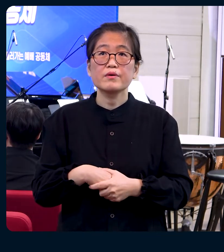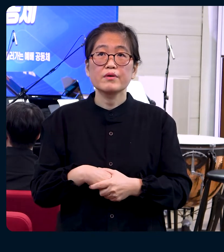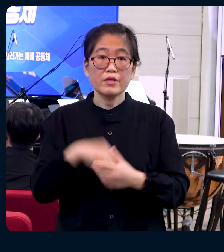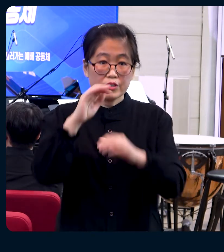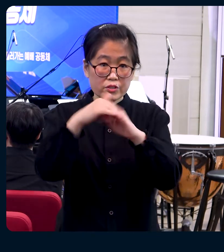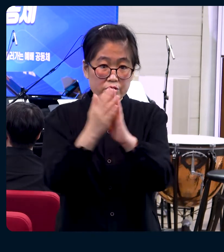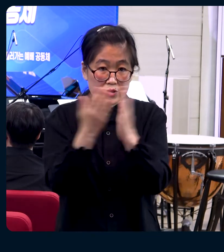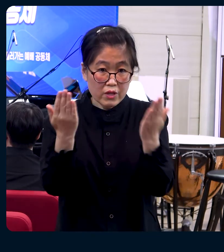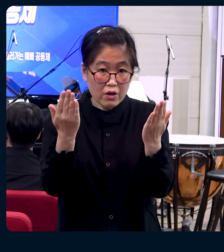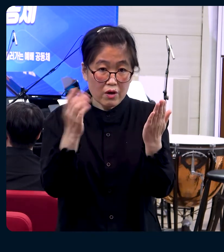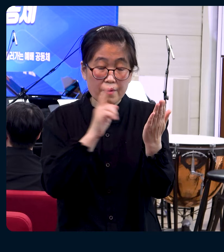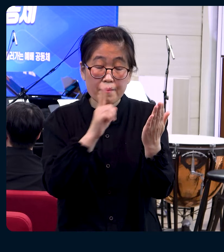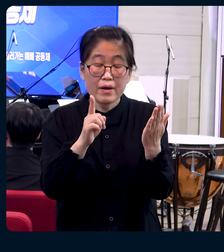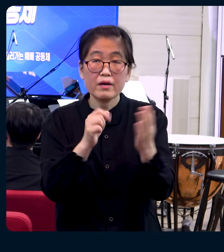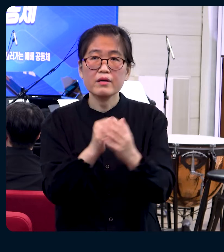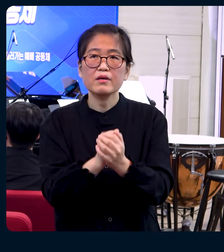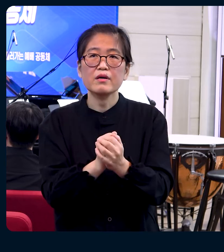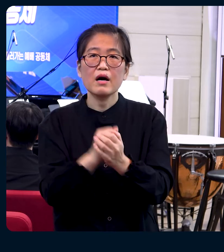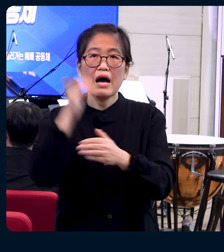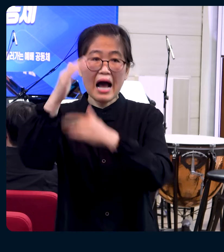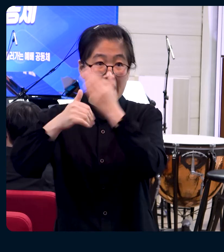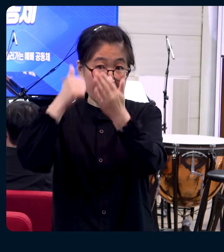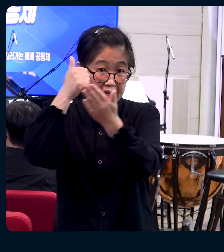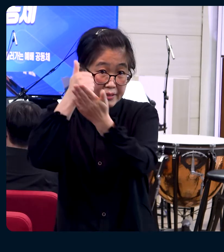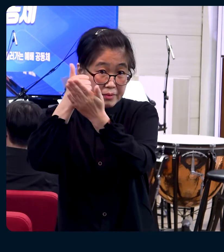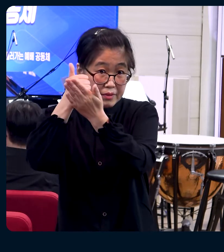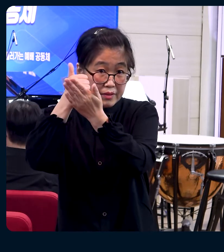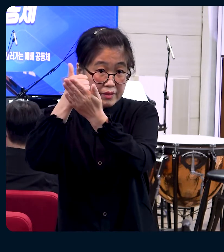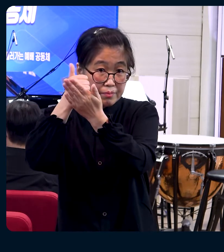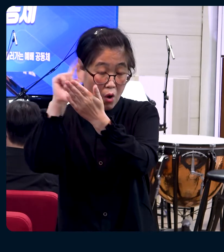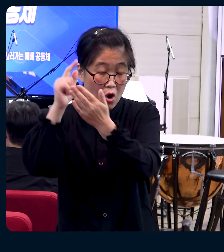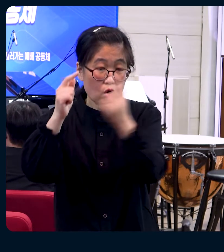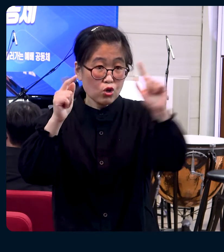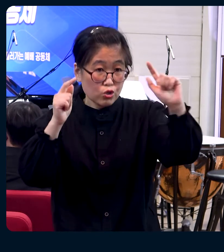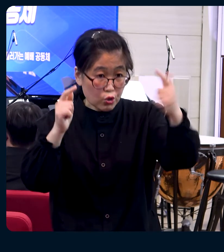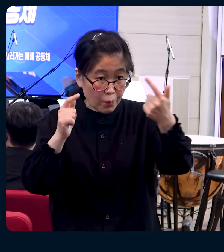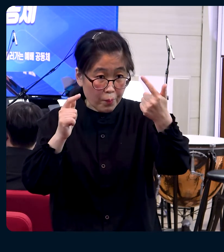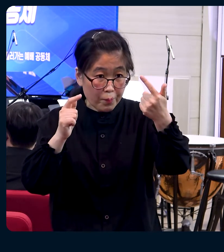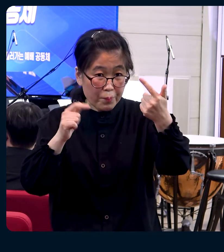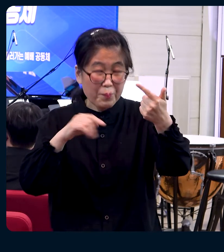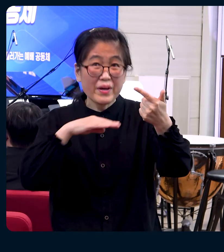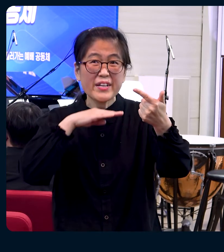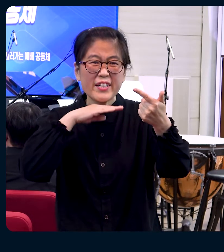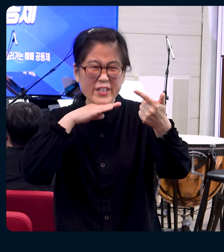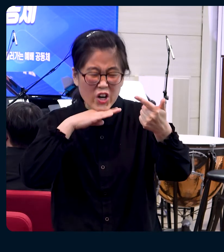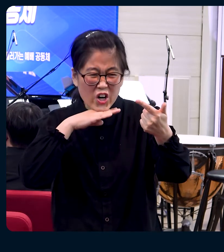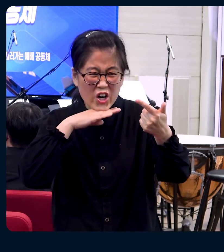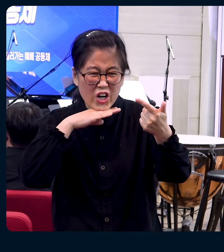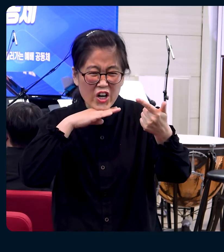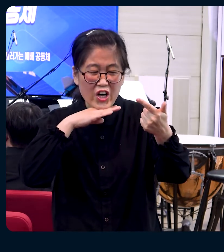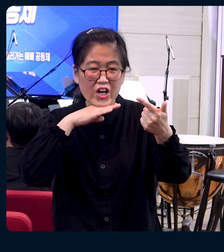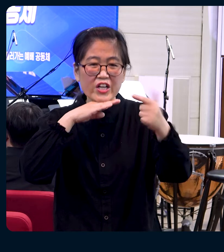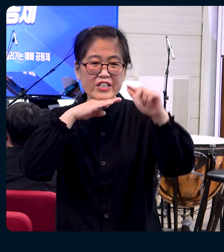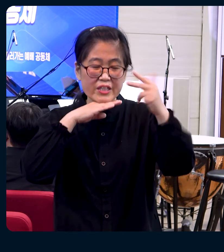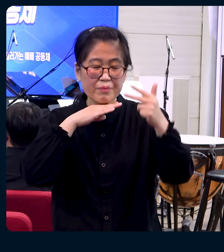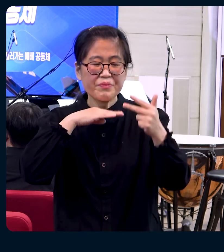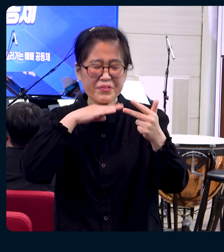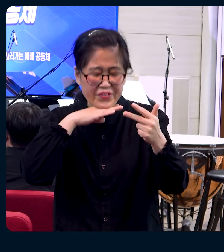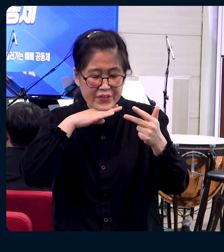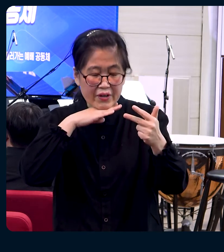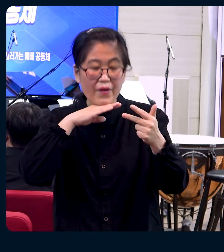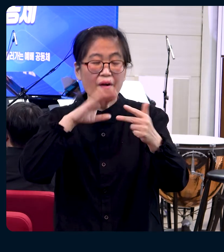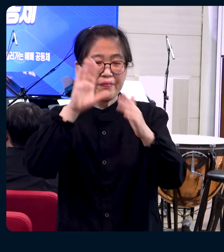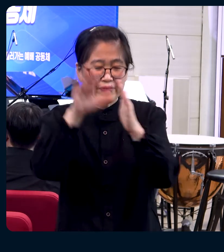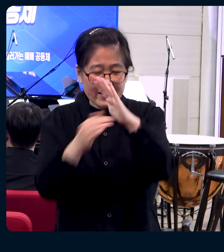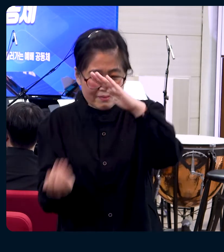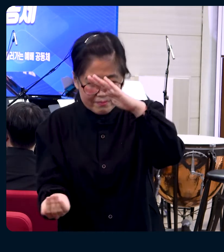겁니다. 성경이 말하는 건 뭐냐? 하나님은 600년을 기다리는 때가 참회라는 시간들이